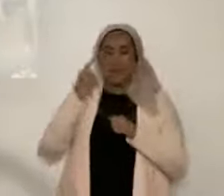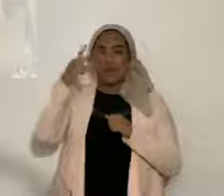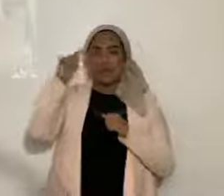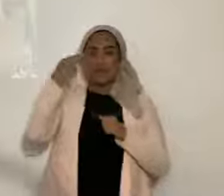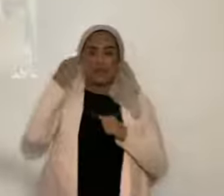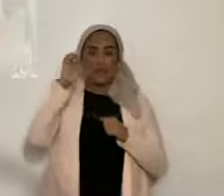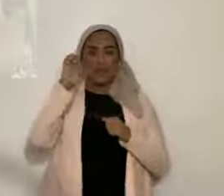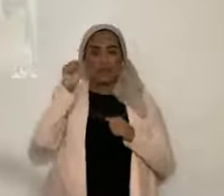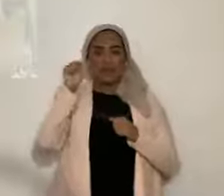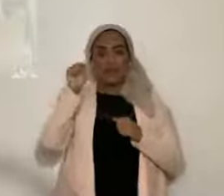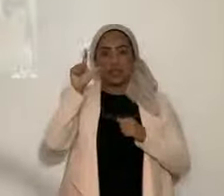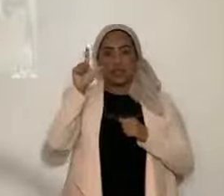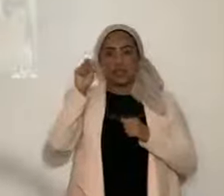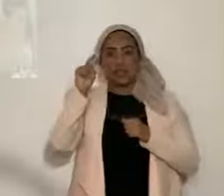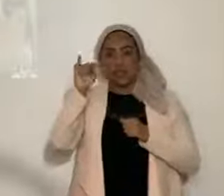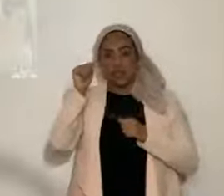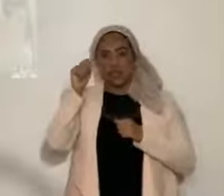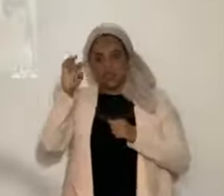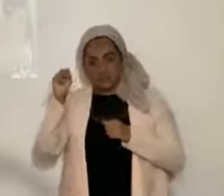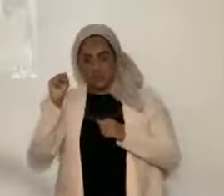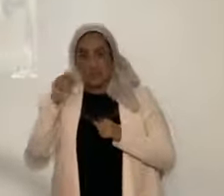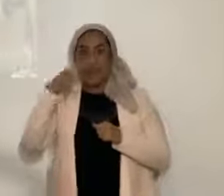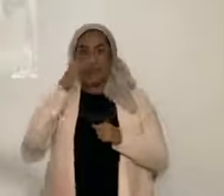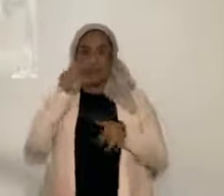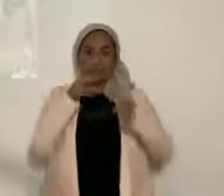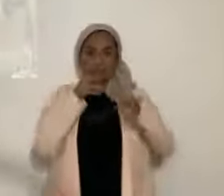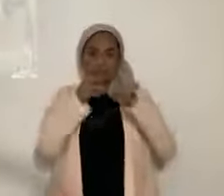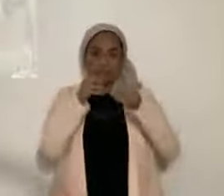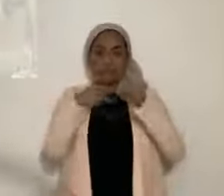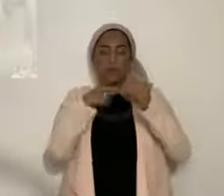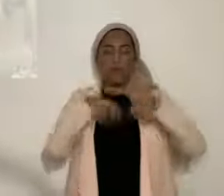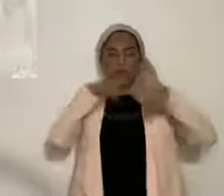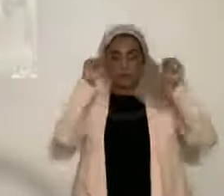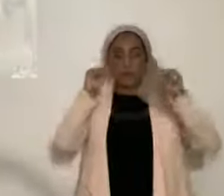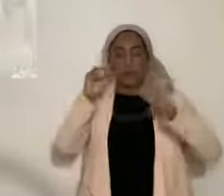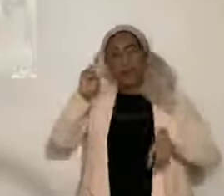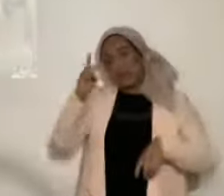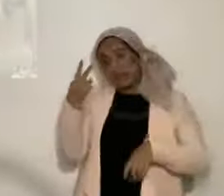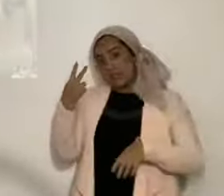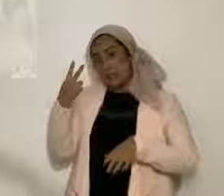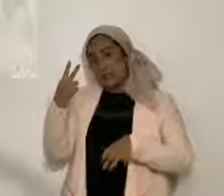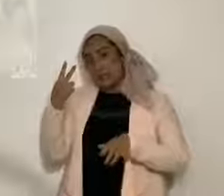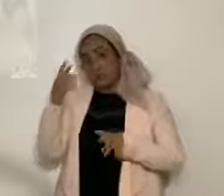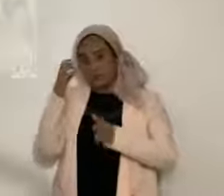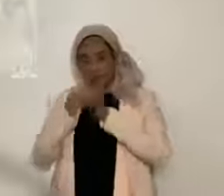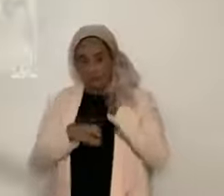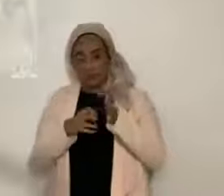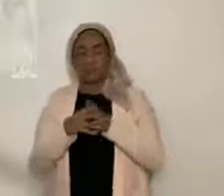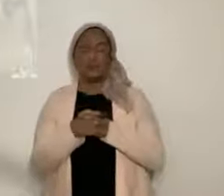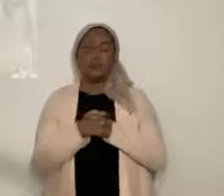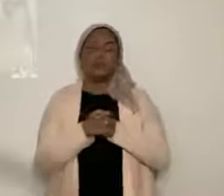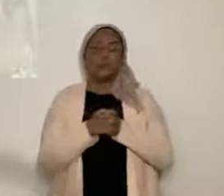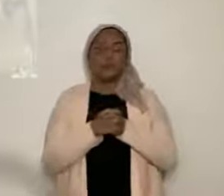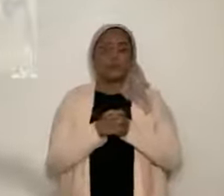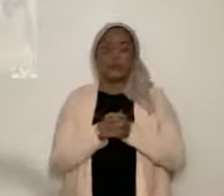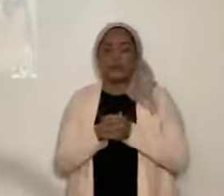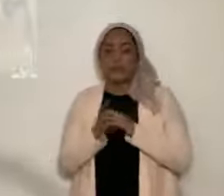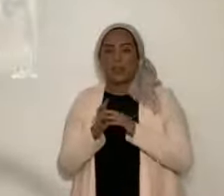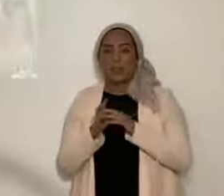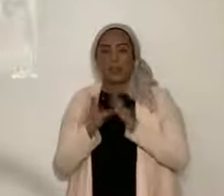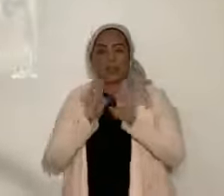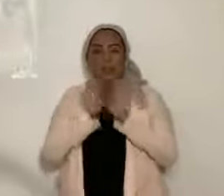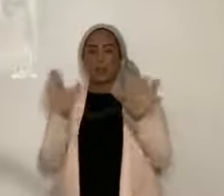Tesalonicenses Pablo les explica el natsal. Y ya en la segunda carta a los tesalonicenses, ya no estaba